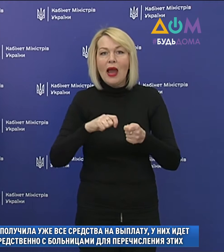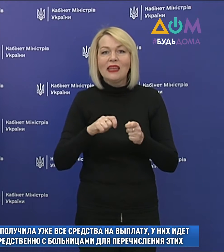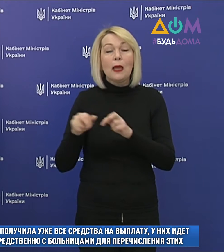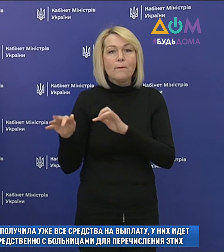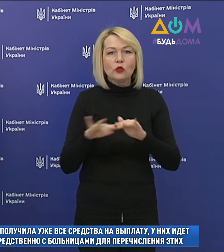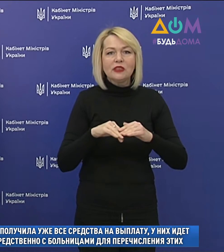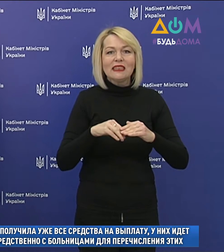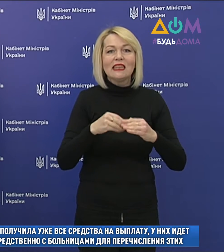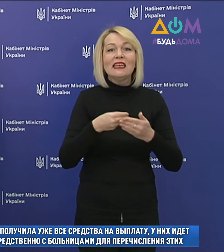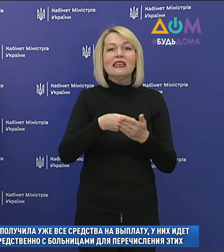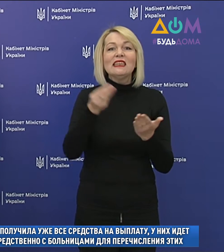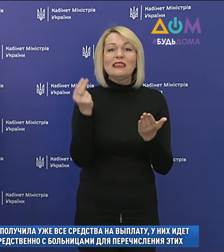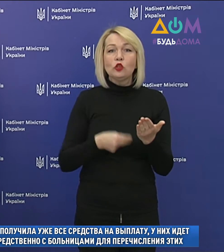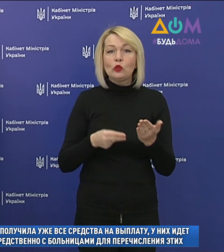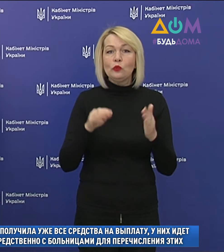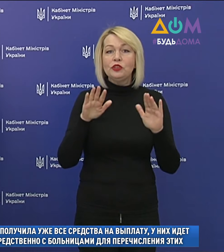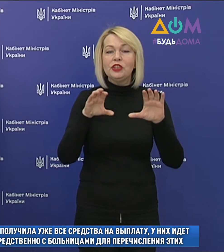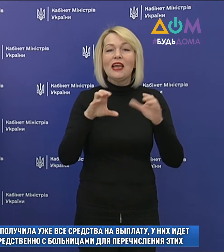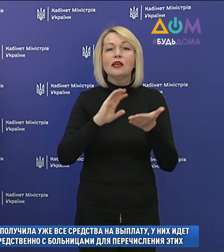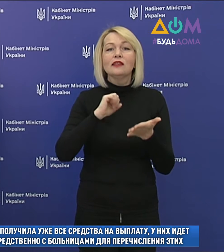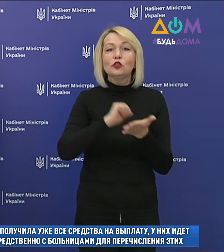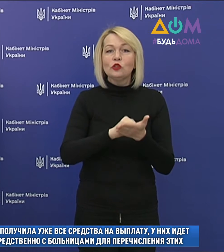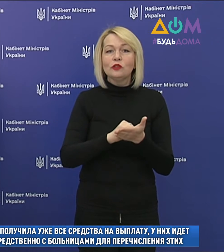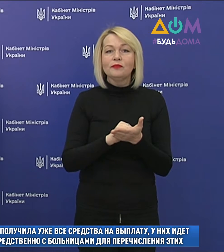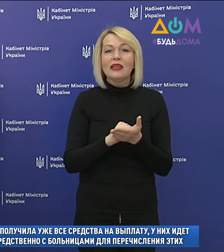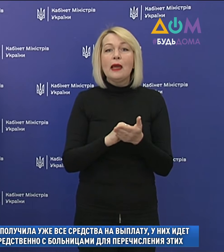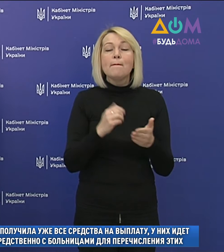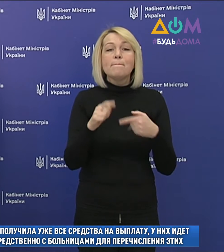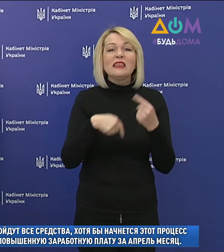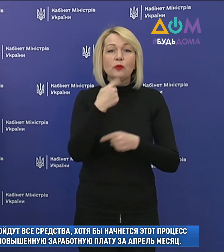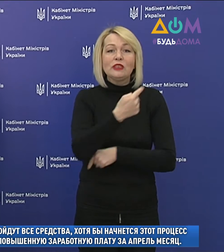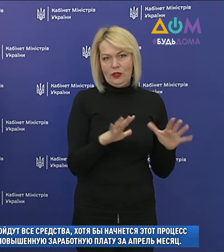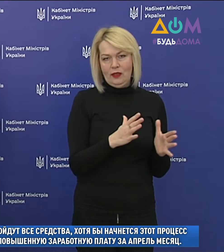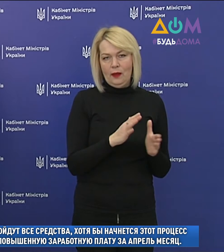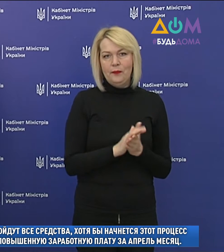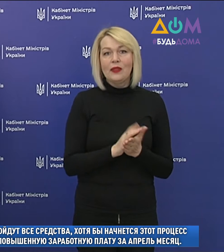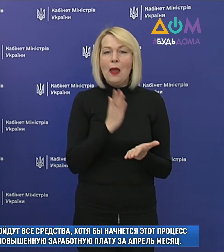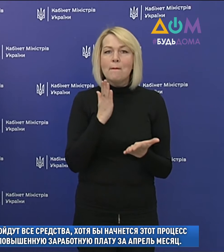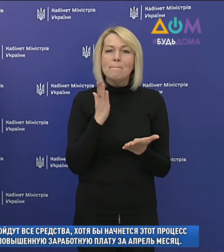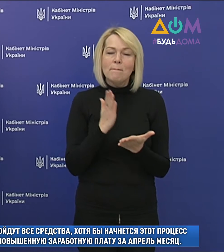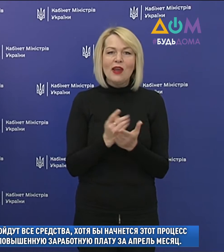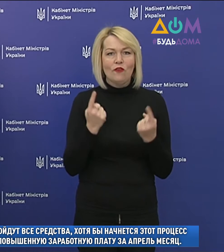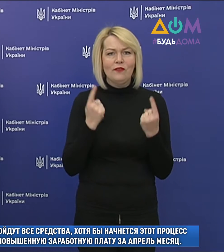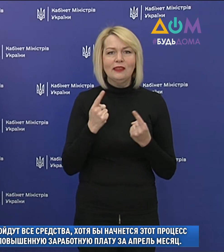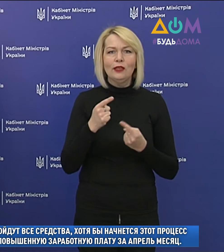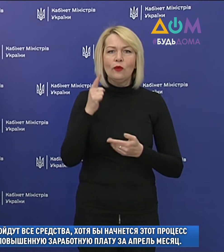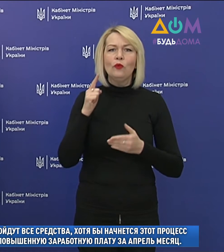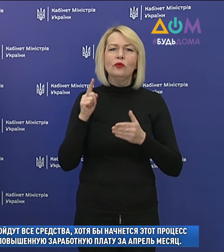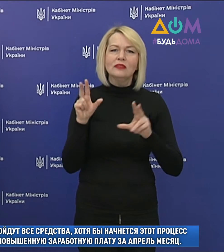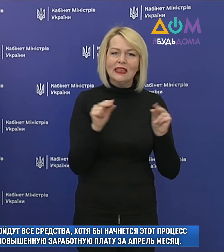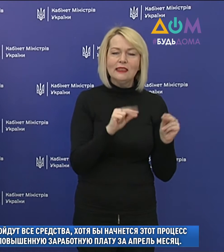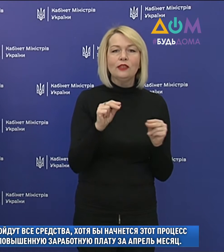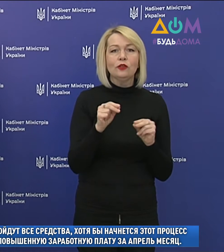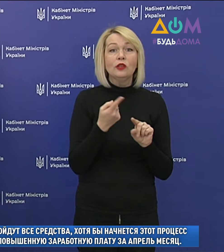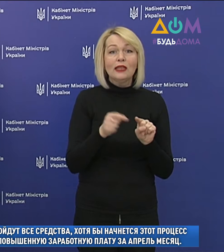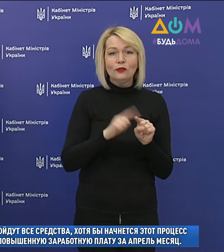заключення договорів безпосередньо з лікарнями для перерахування цих коштів. Маю велику надію, що вже на цьому тижні